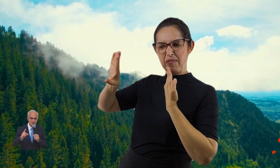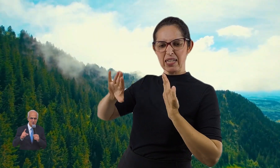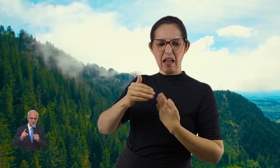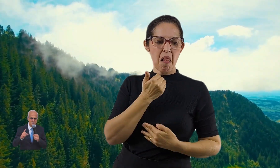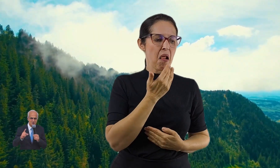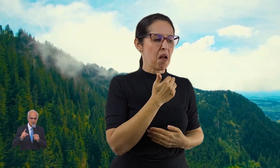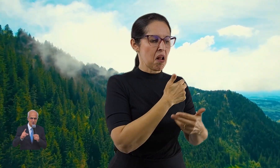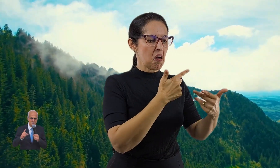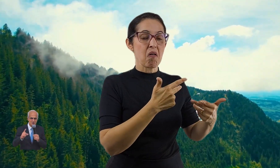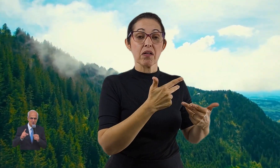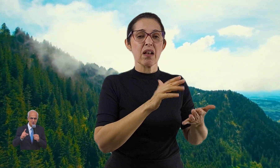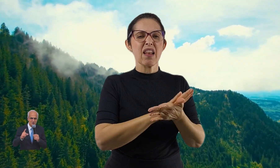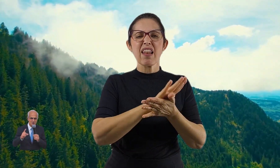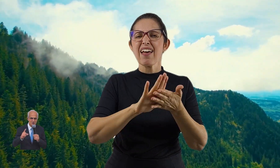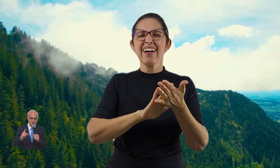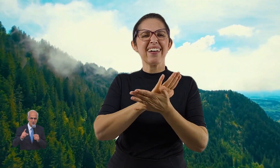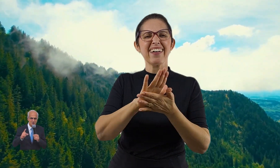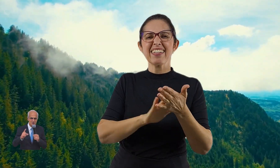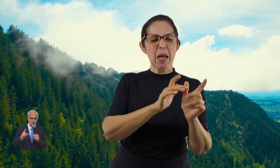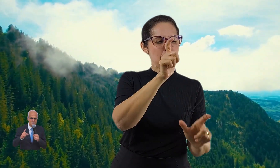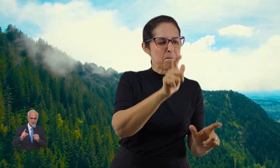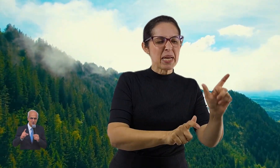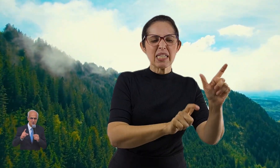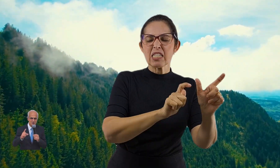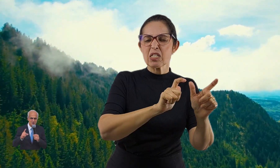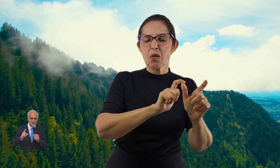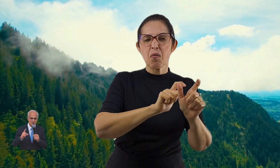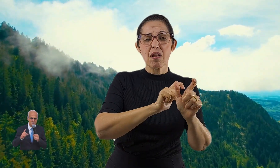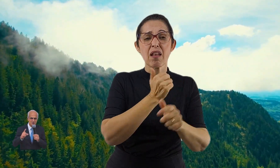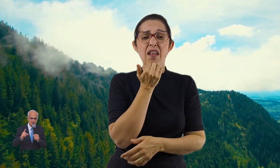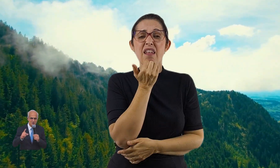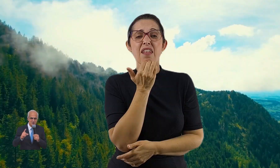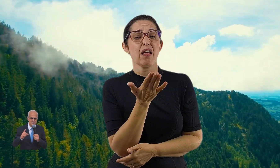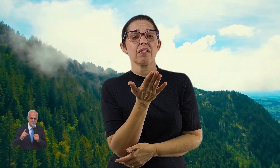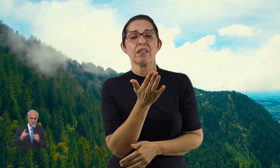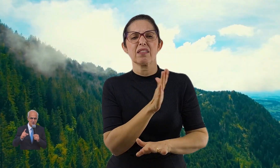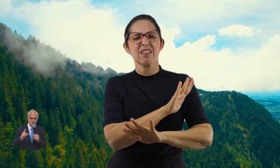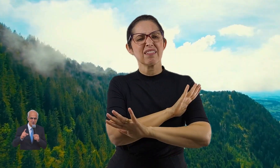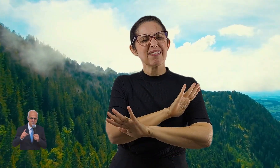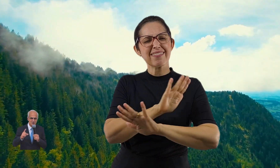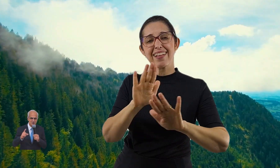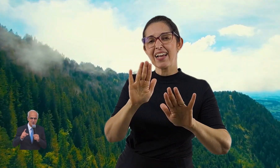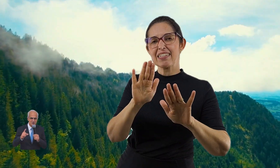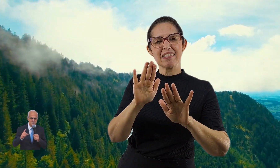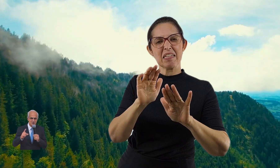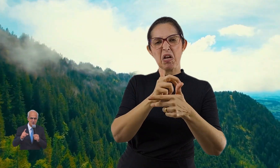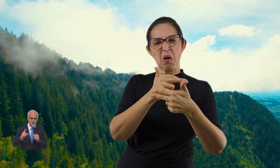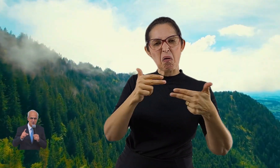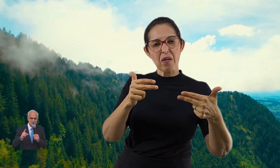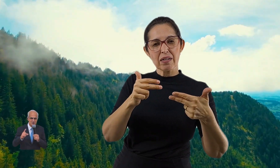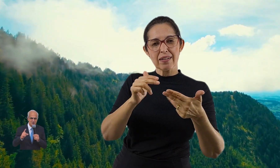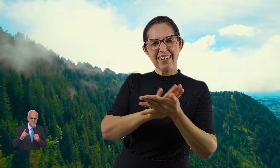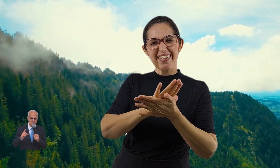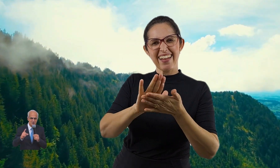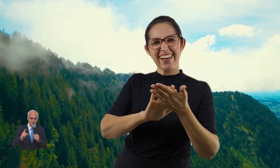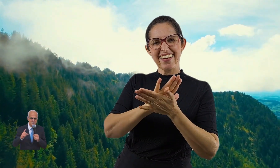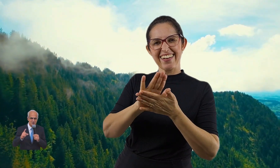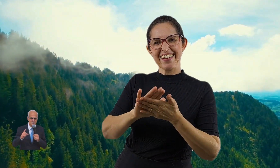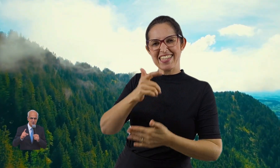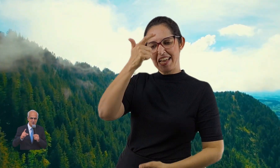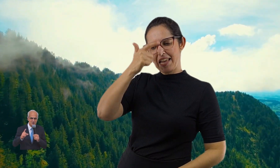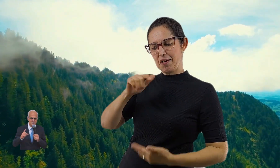quando fala isso, ele diz: nem nenhuma criatura, nem ninguém e nem nada vai me separar.